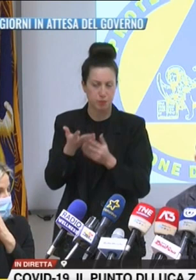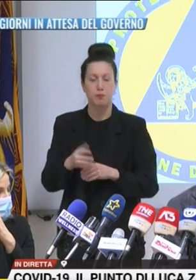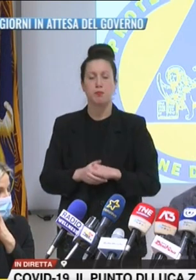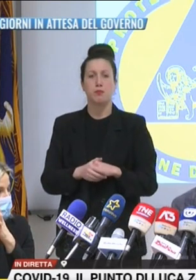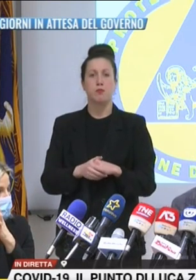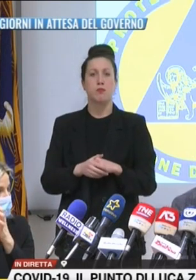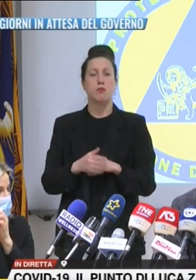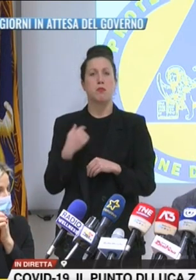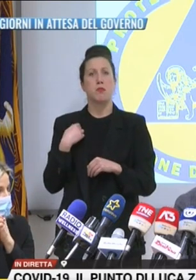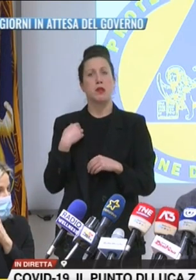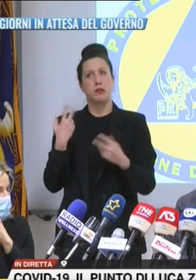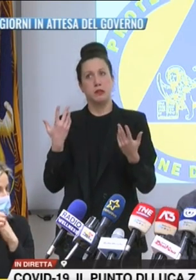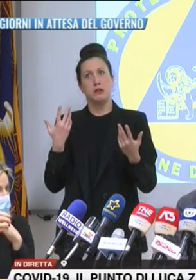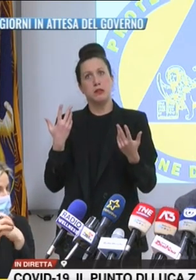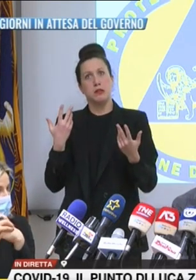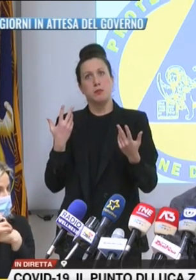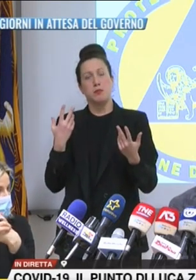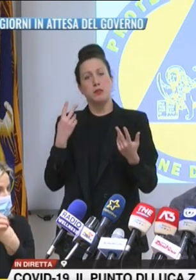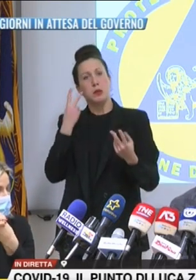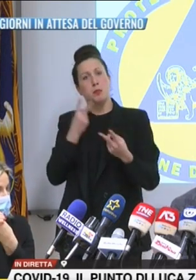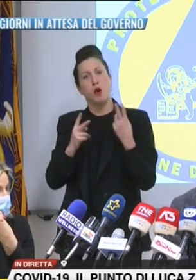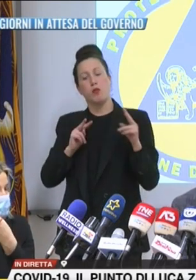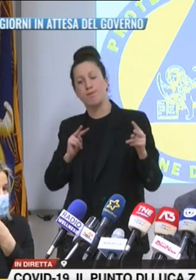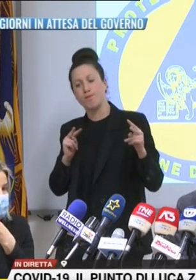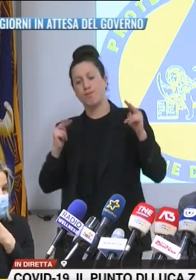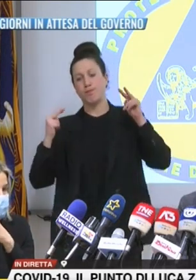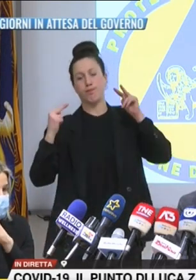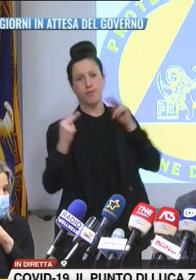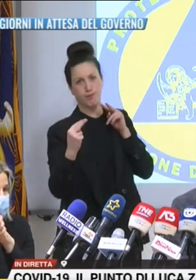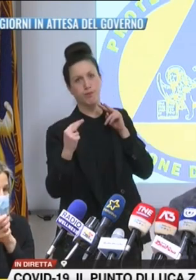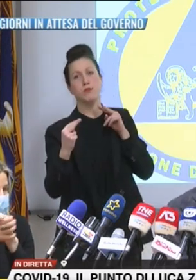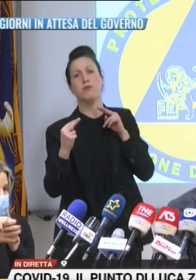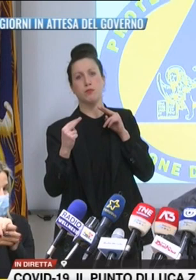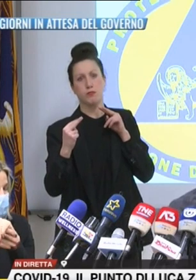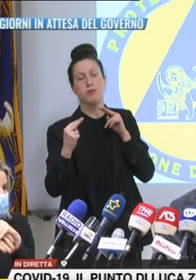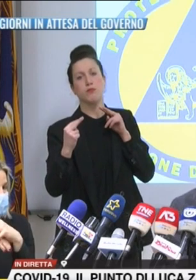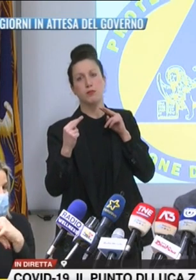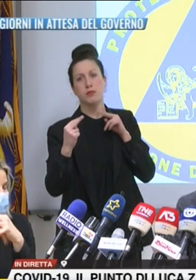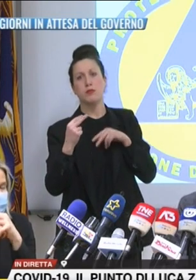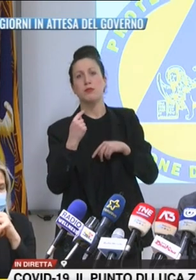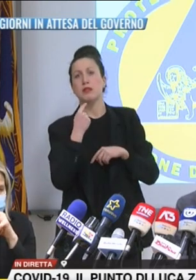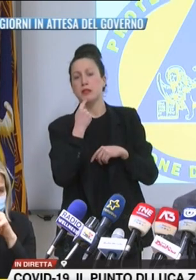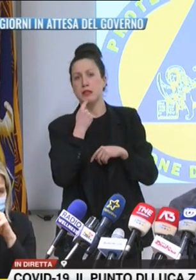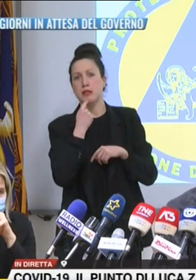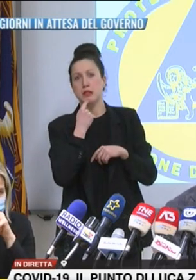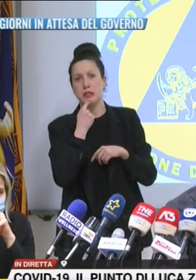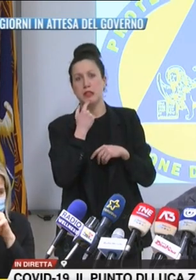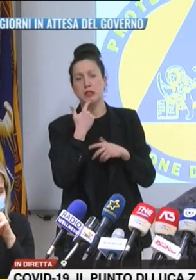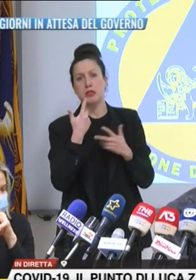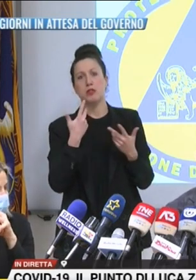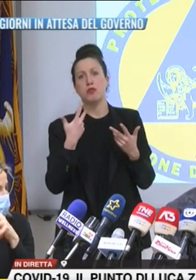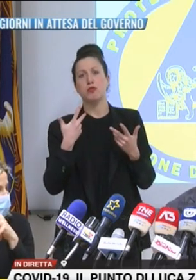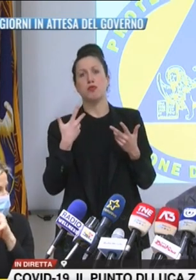c'è anche chi vive con estremo individualismo, no? Anche con una punta di egoismo e un poco anche senso civico.